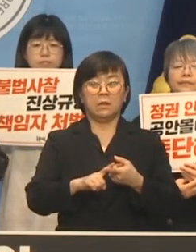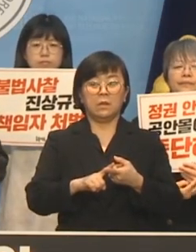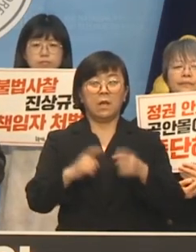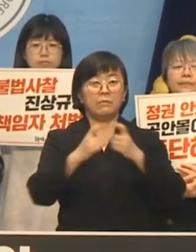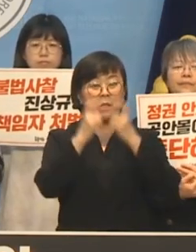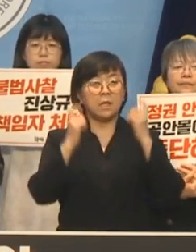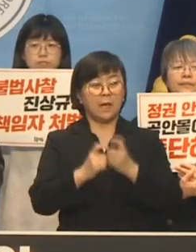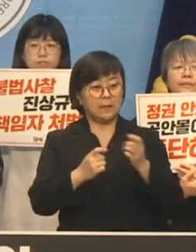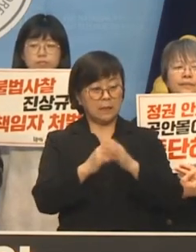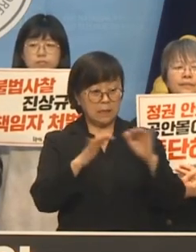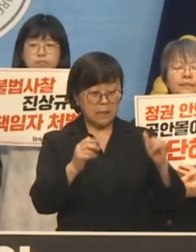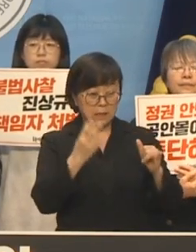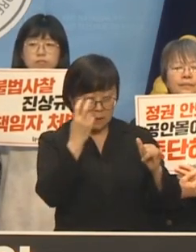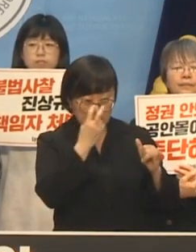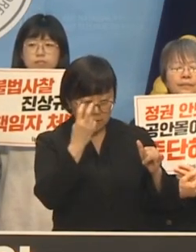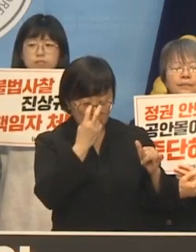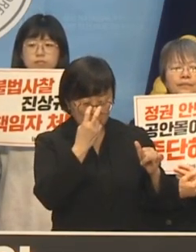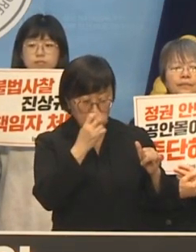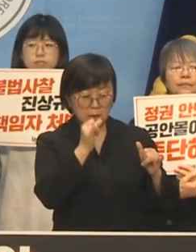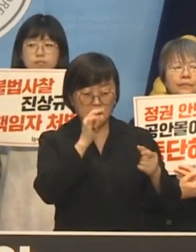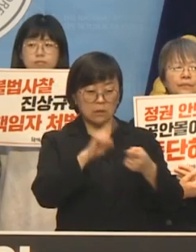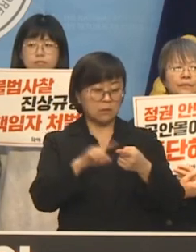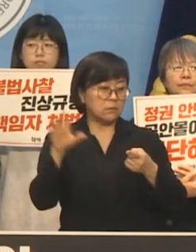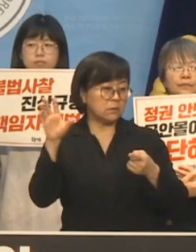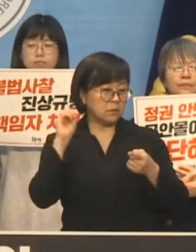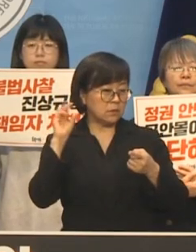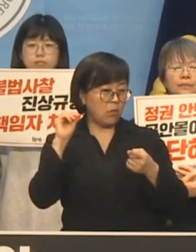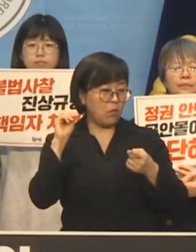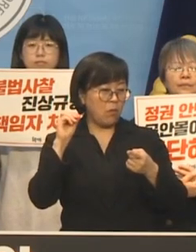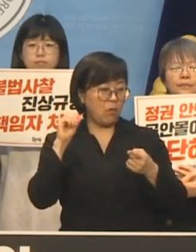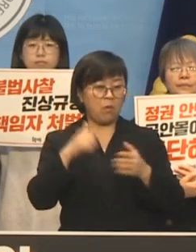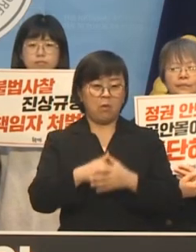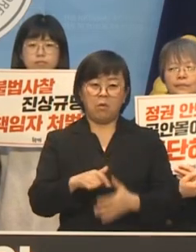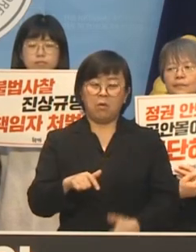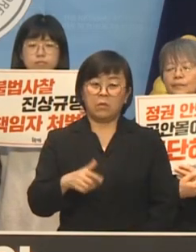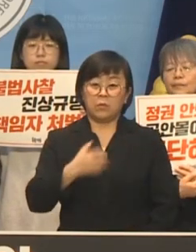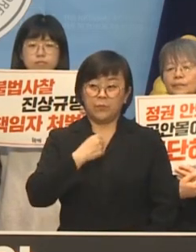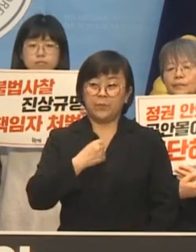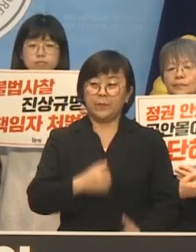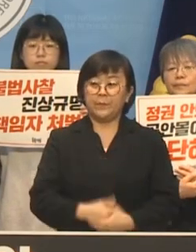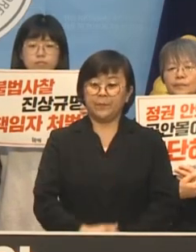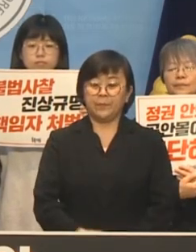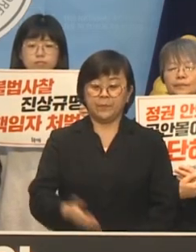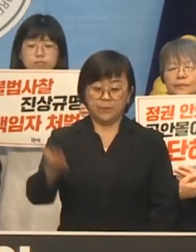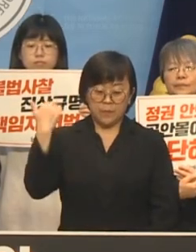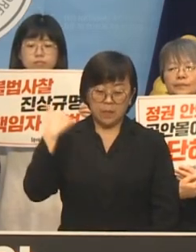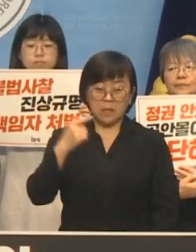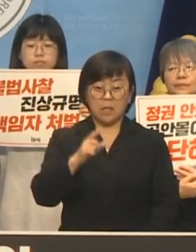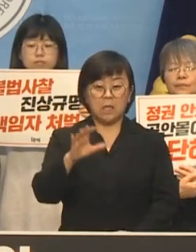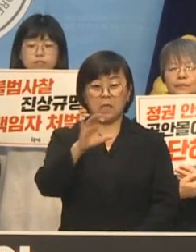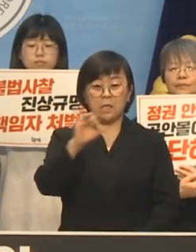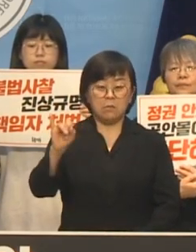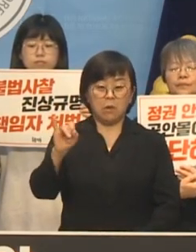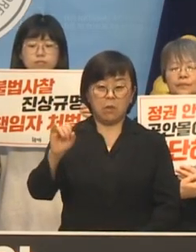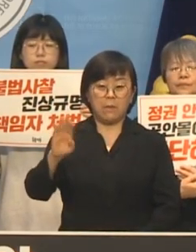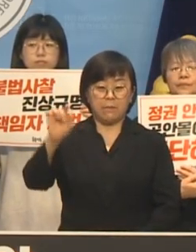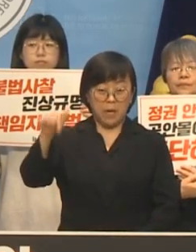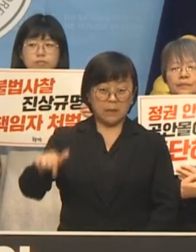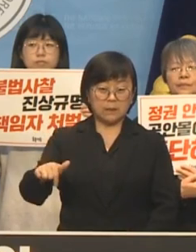민간인 사찰이 있었다는 얘기를 듣고 정말 모골이 송연해졌습니다. 지난 이명박 박근혜 정부